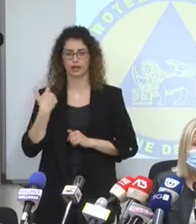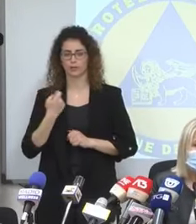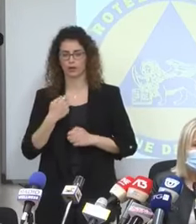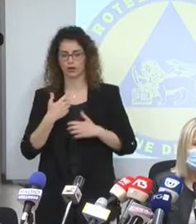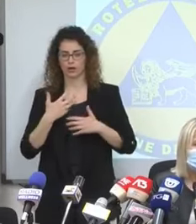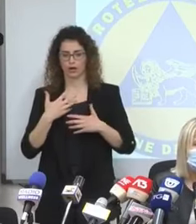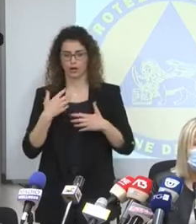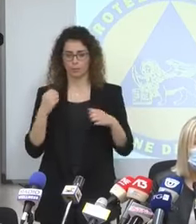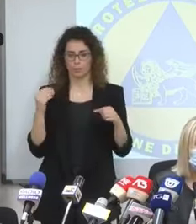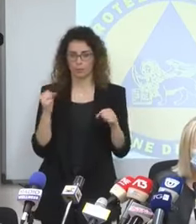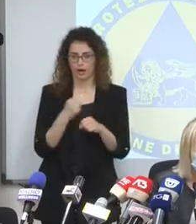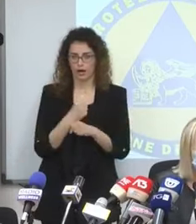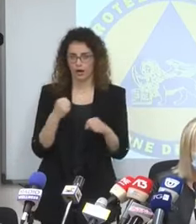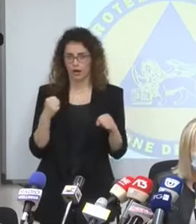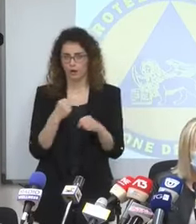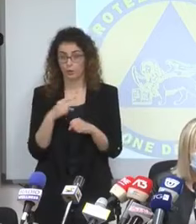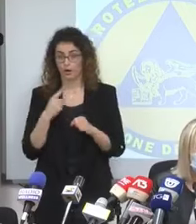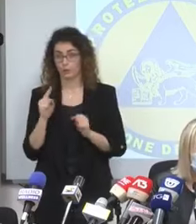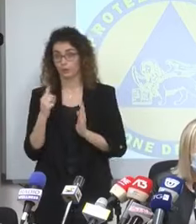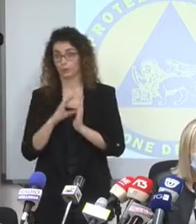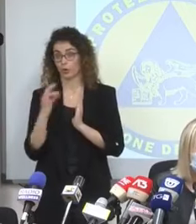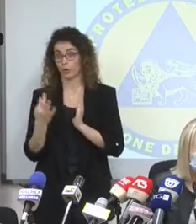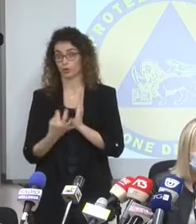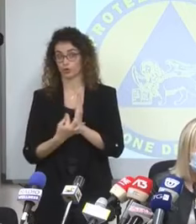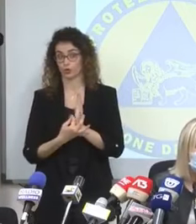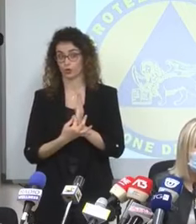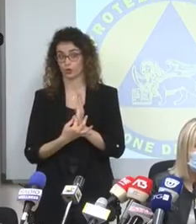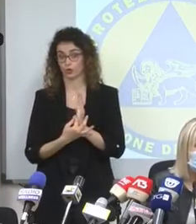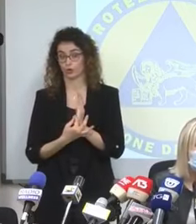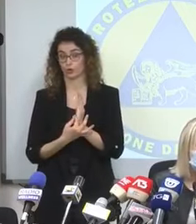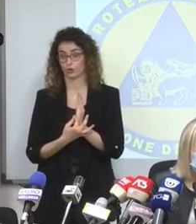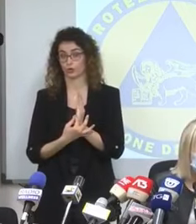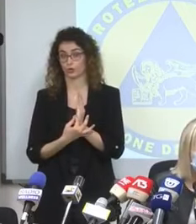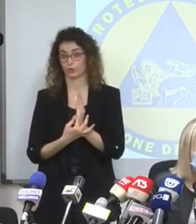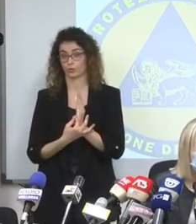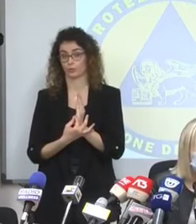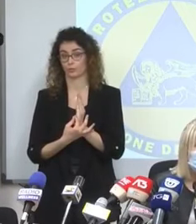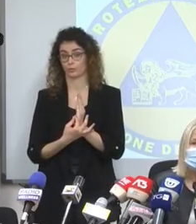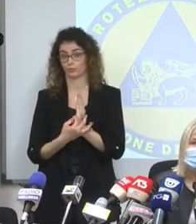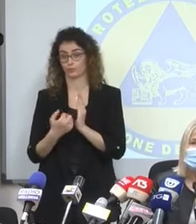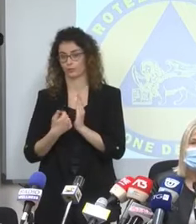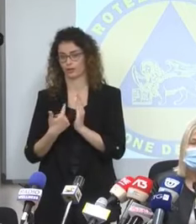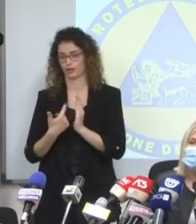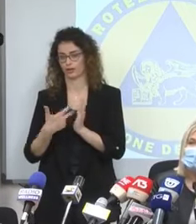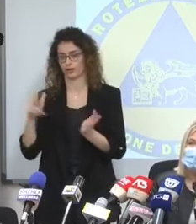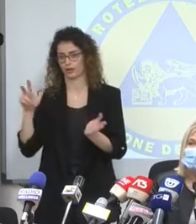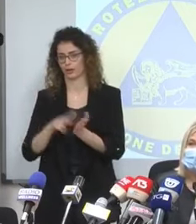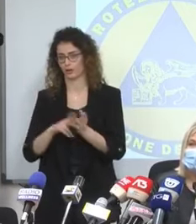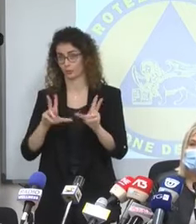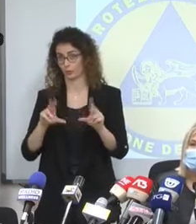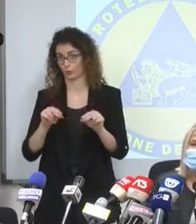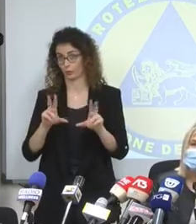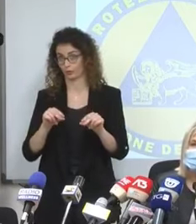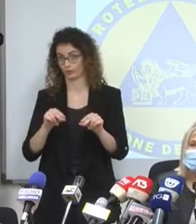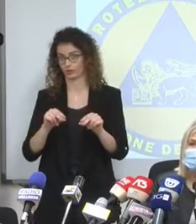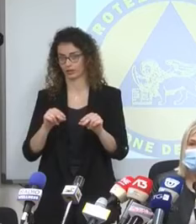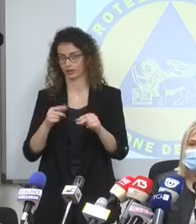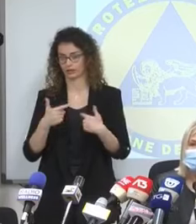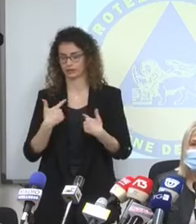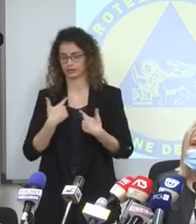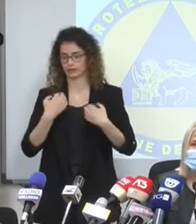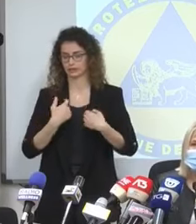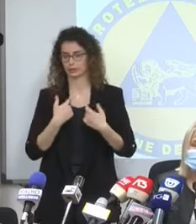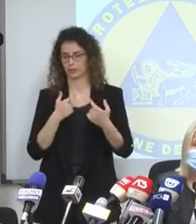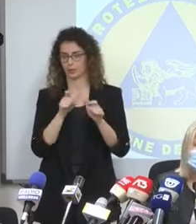l'apprensione, la paura che ci fossero, essendo il primo giorno dopo appunto la nuova decisione quindi di